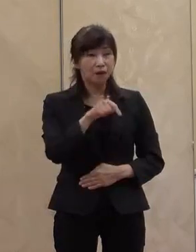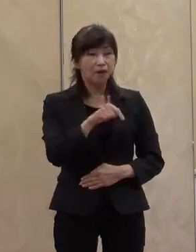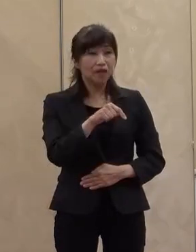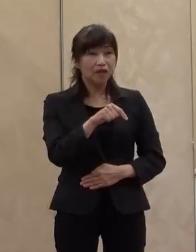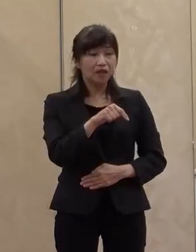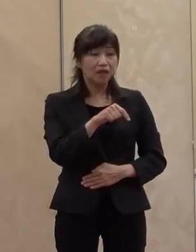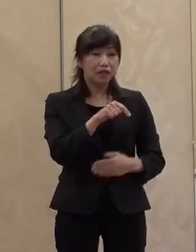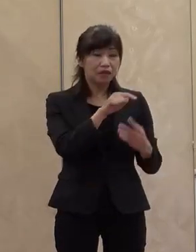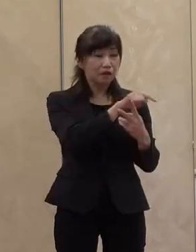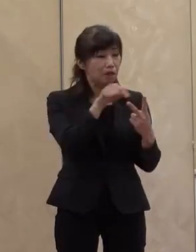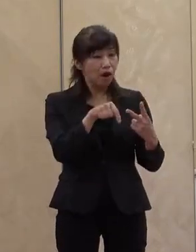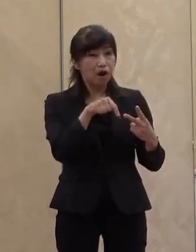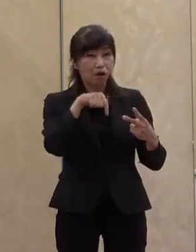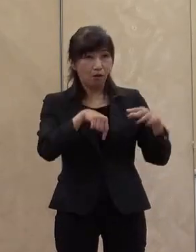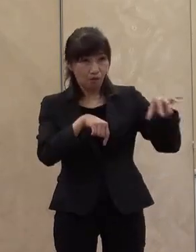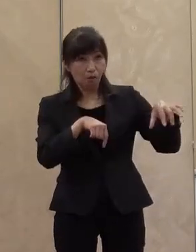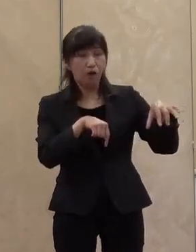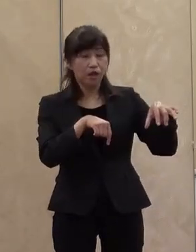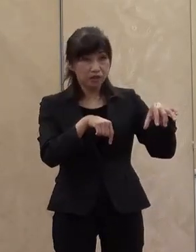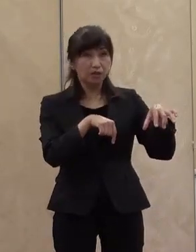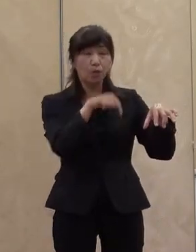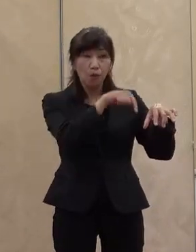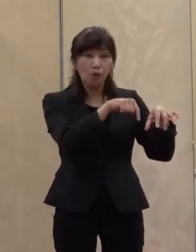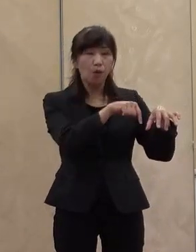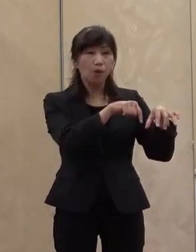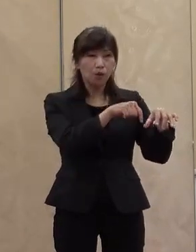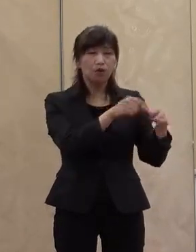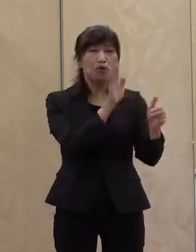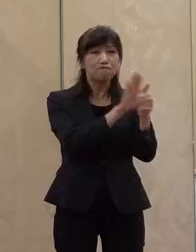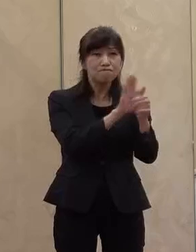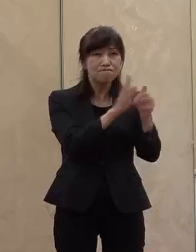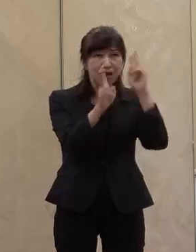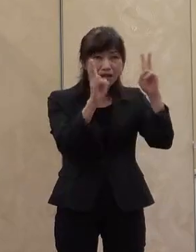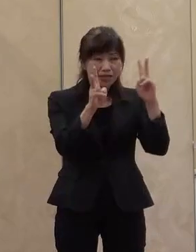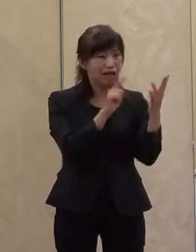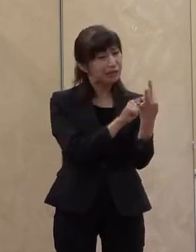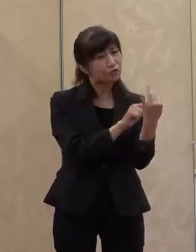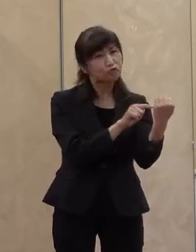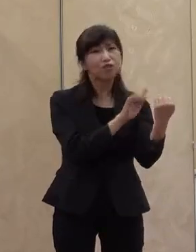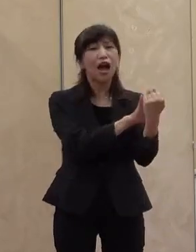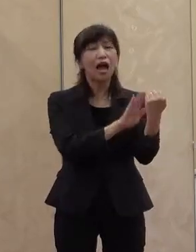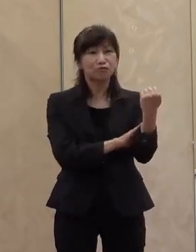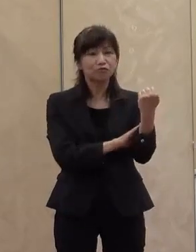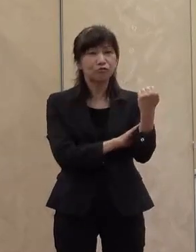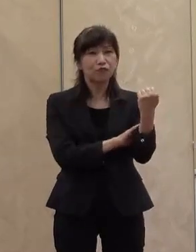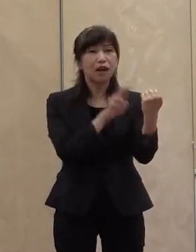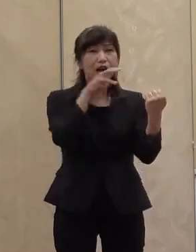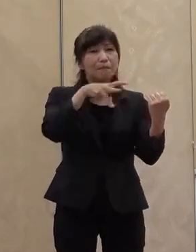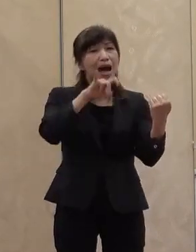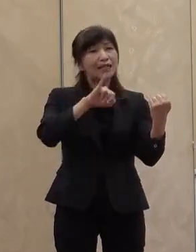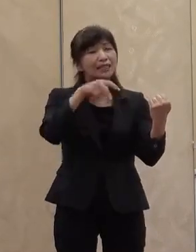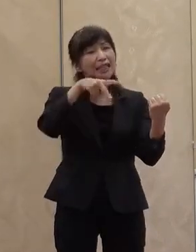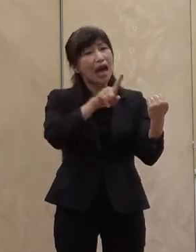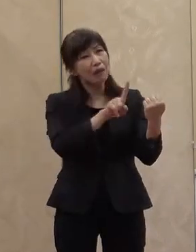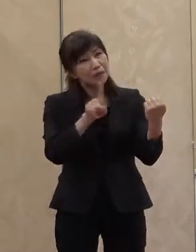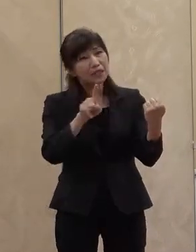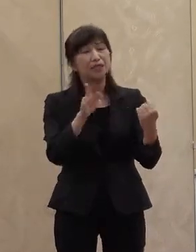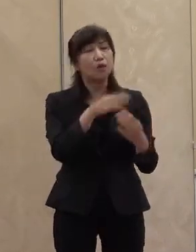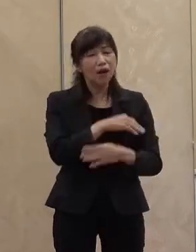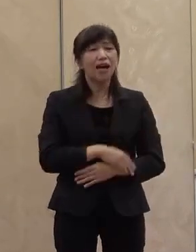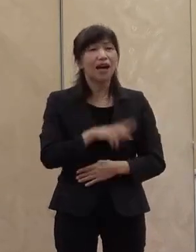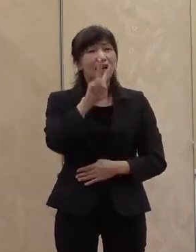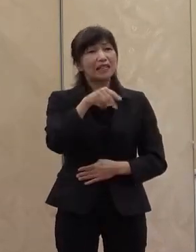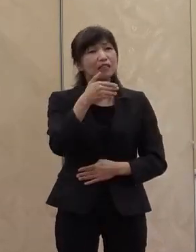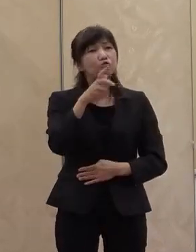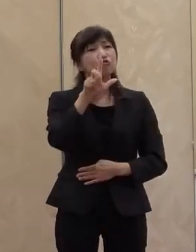EIDM とかですね、エンテン職とかマイナビとか、まあ、いろいろ会社名でリクルートとかいろいろたくさんありますが、その大手、ほぼ大